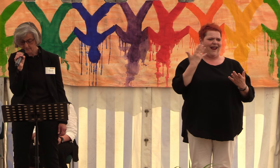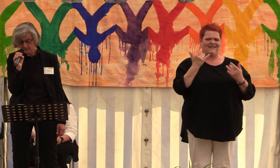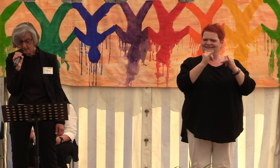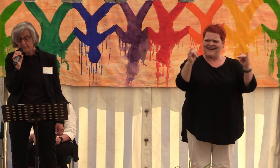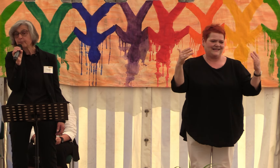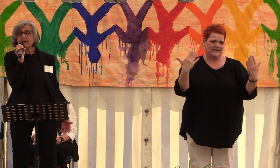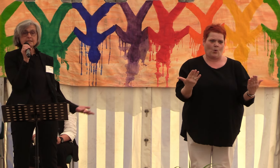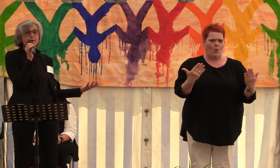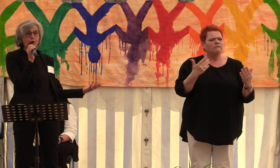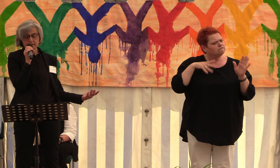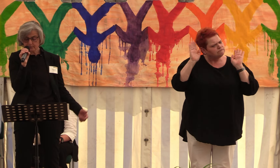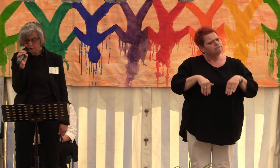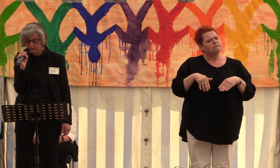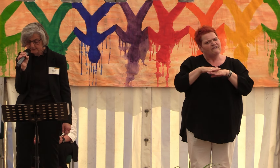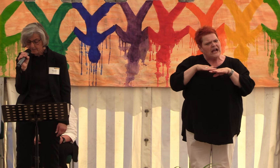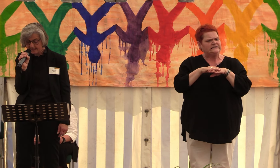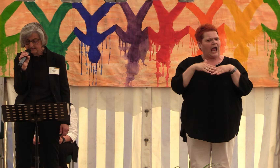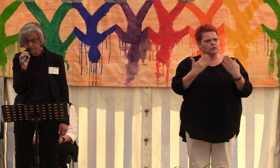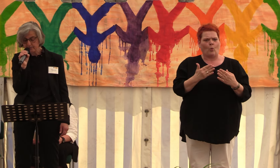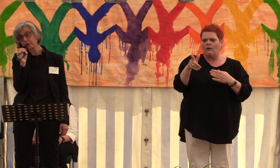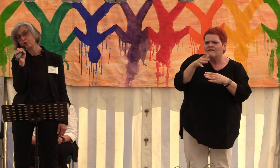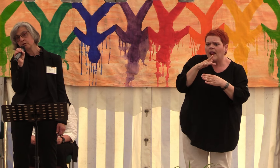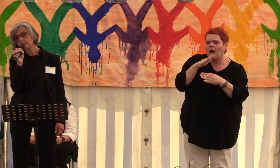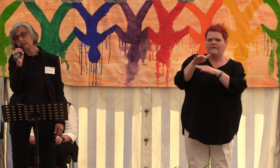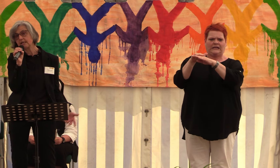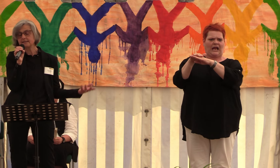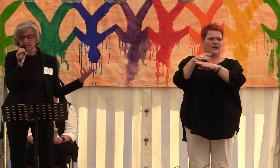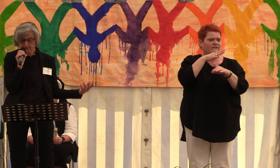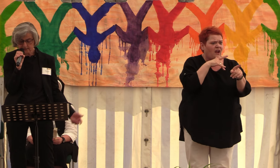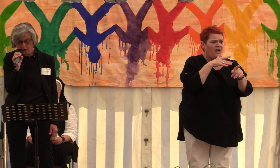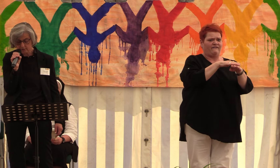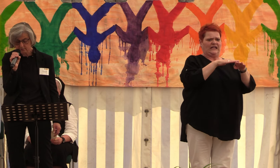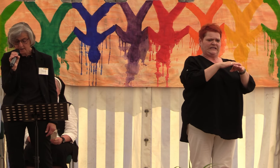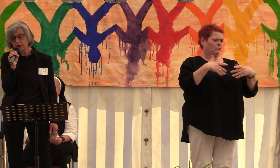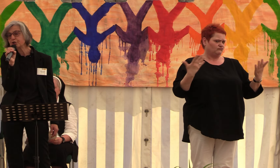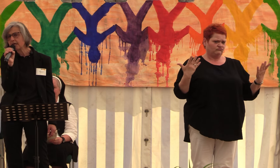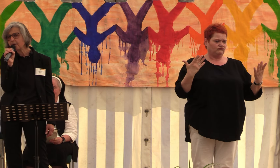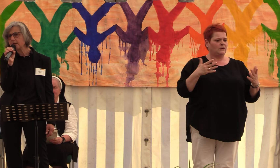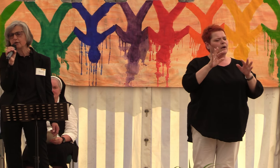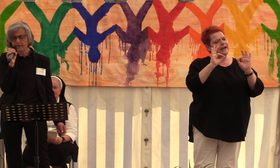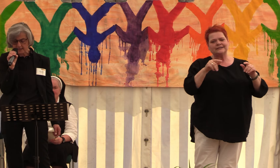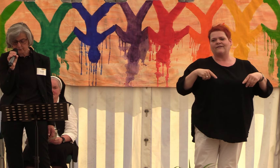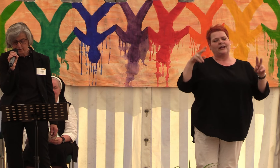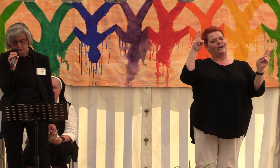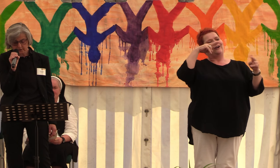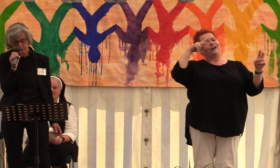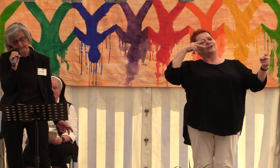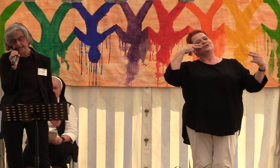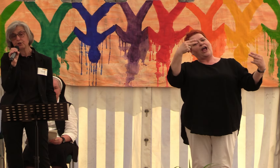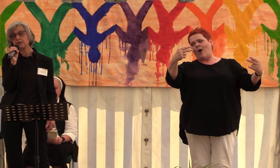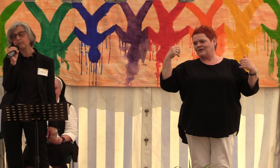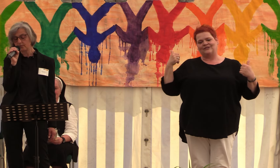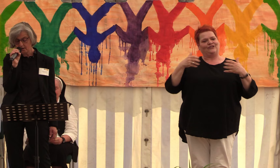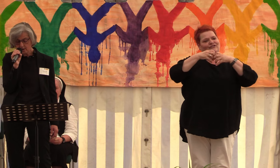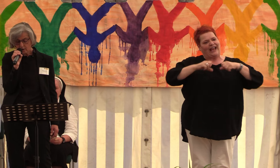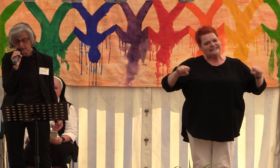verzeihen. Verbringen Sie heute mit uns gemeinsam ein paar Stunden, in denen Sie Ihre Sorgen, Ihr Streben, Ihre Verantwortungen zur